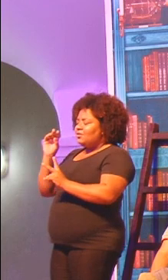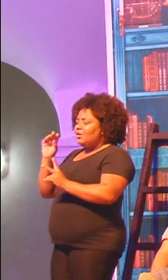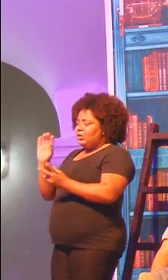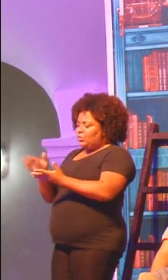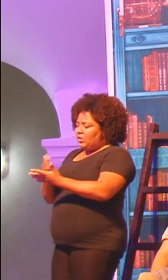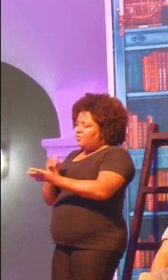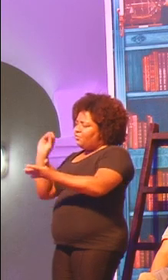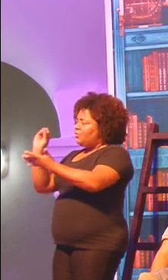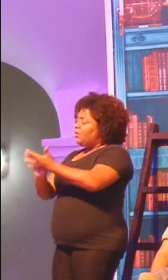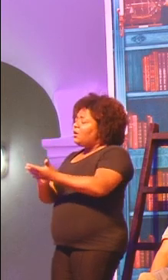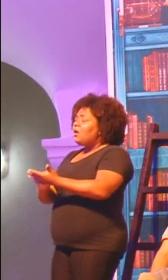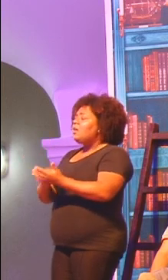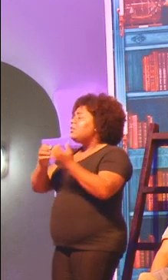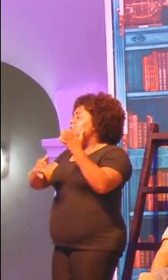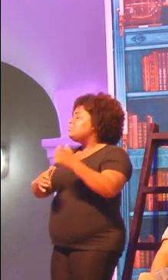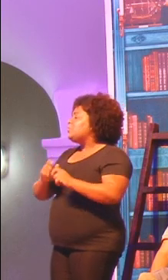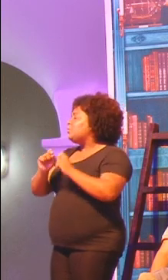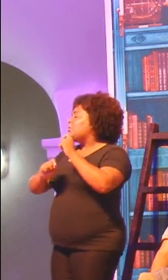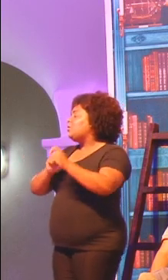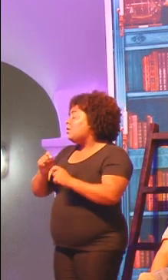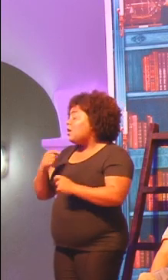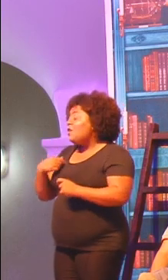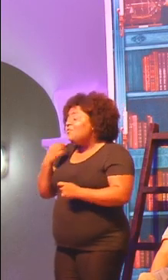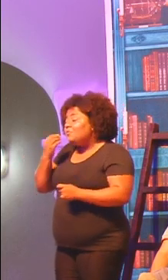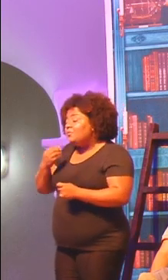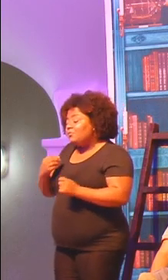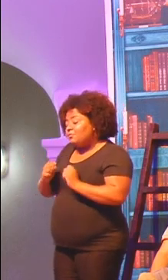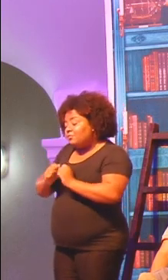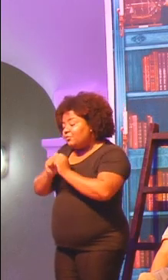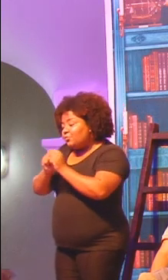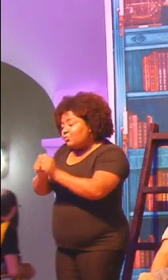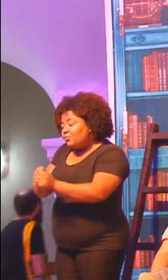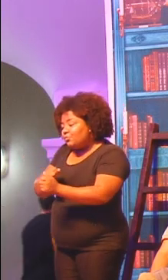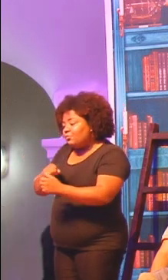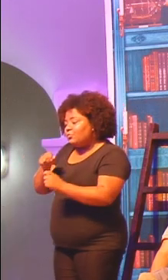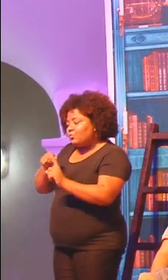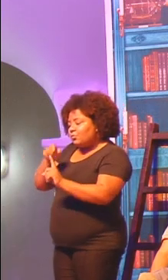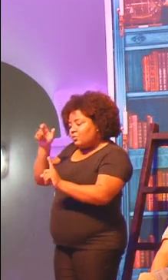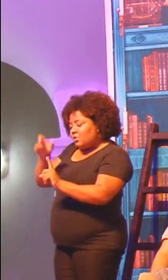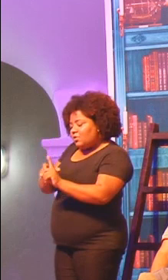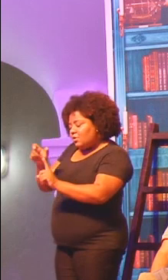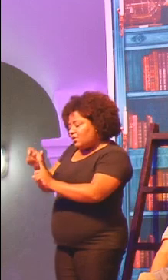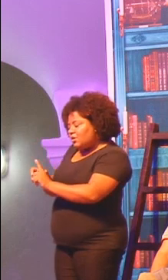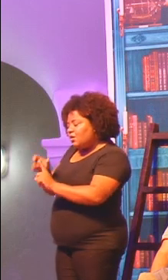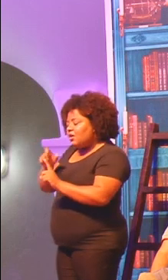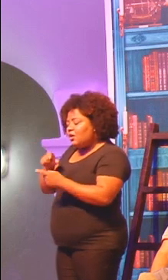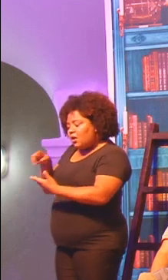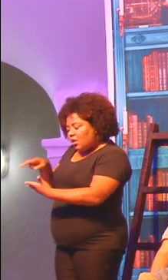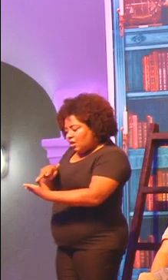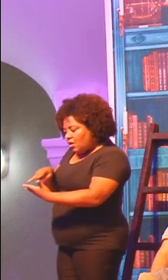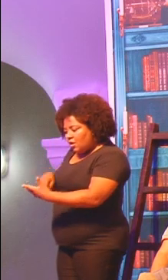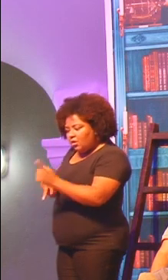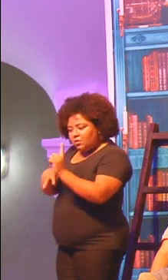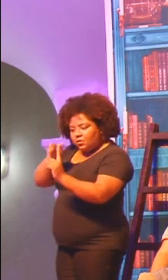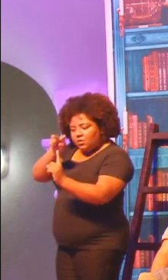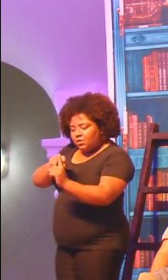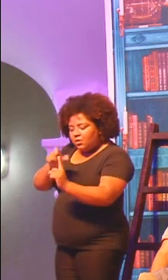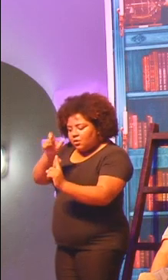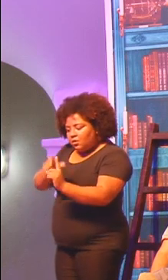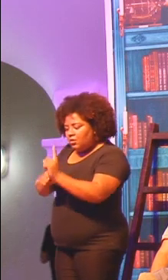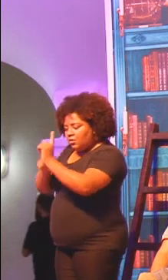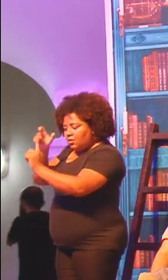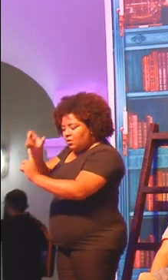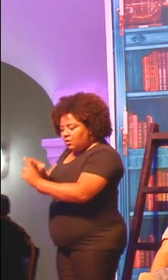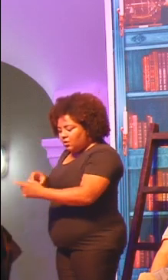dessas personagens? Eu convivi com essas personagens durante a leitura. E, como ele, eu também não passei